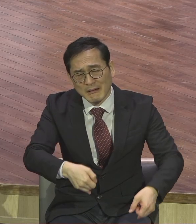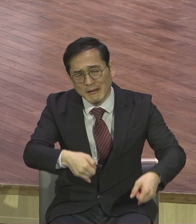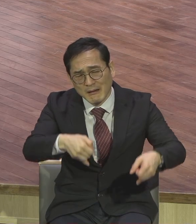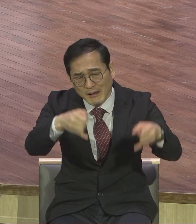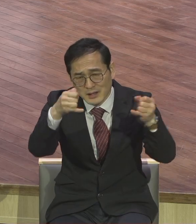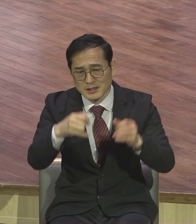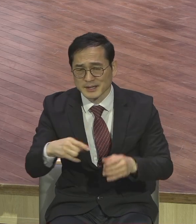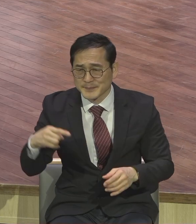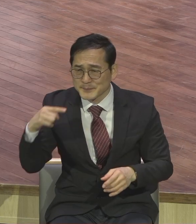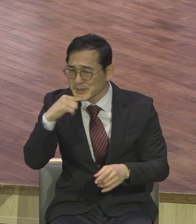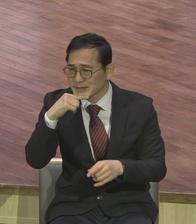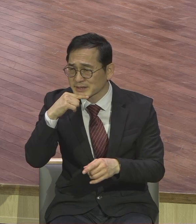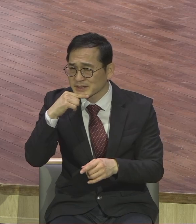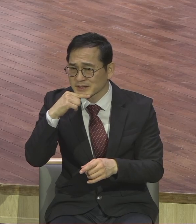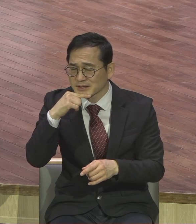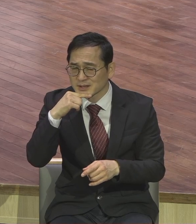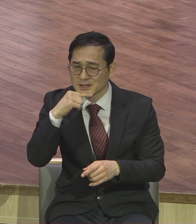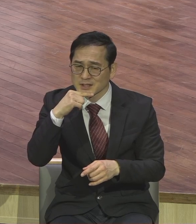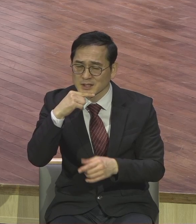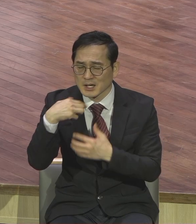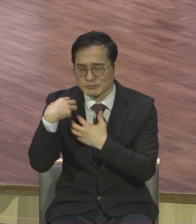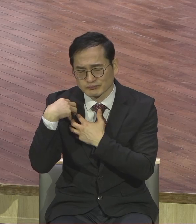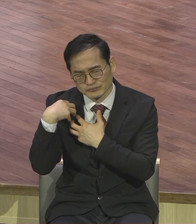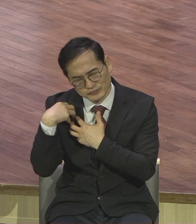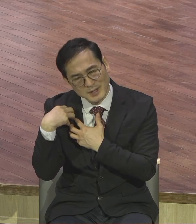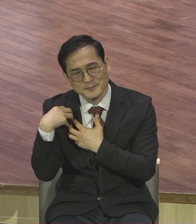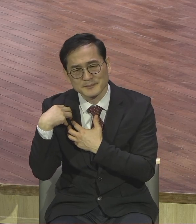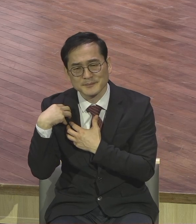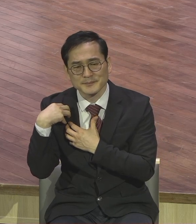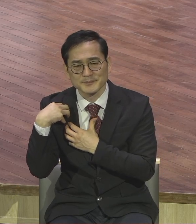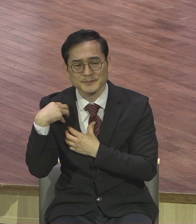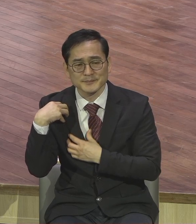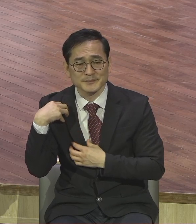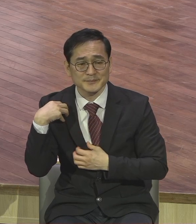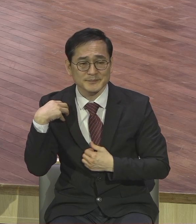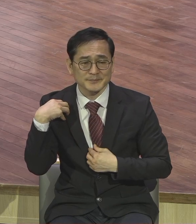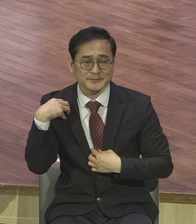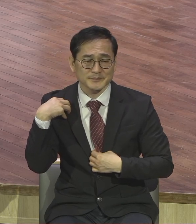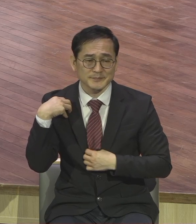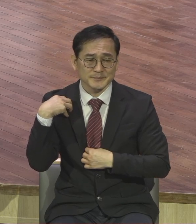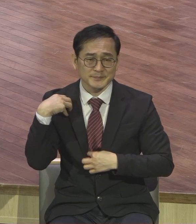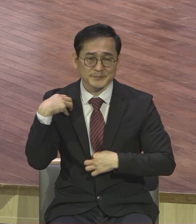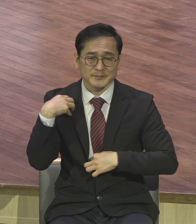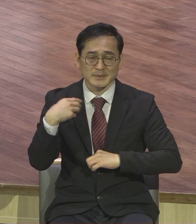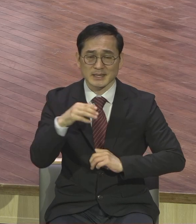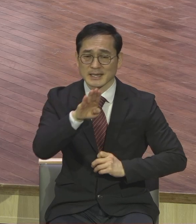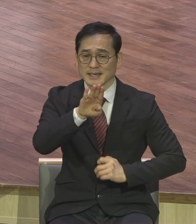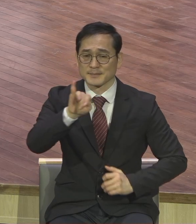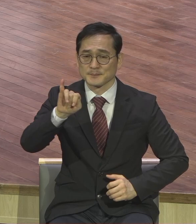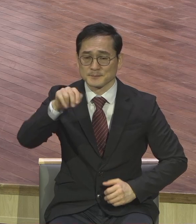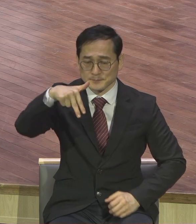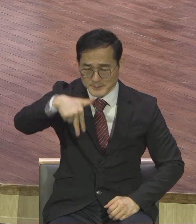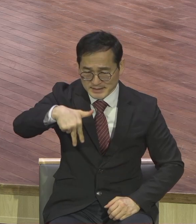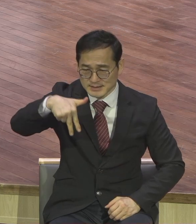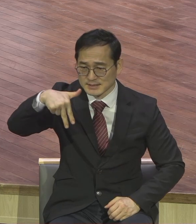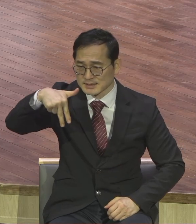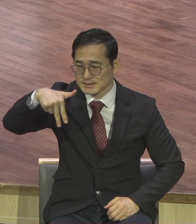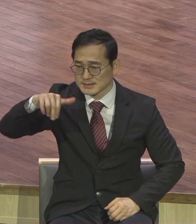빚 갚기 전에는 늘 부담이죠. 빚을 지고 나면 빚을 갚아야 되는데 빚진 자 헬라말로